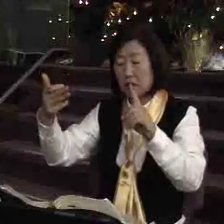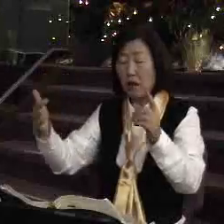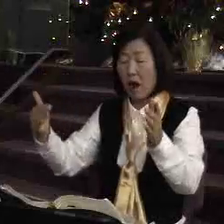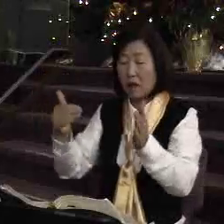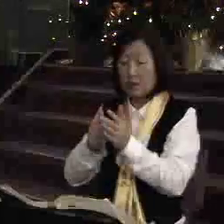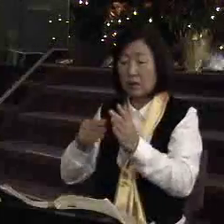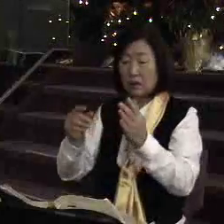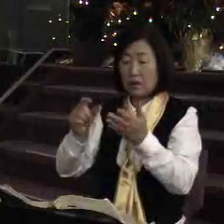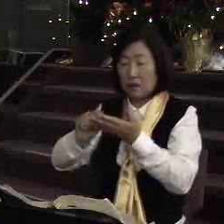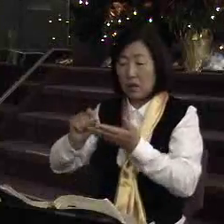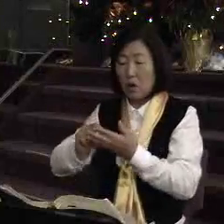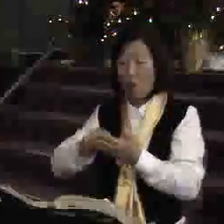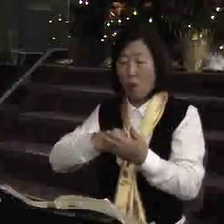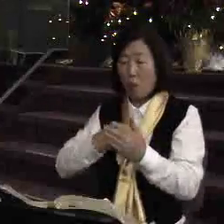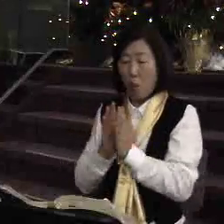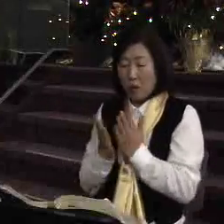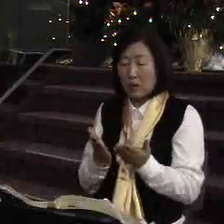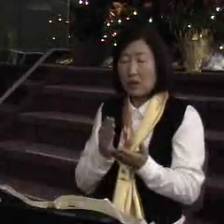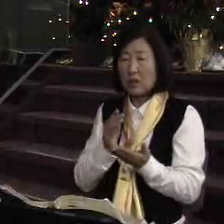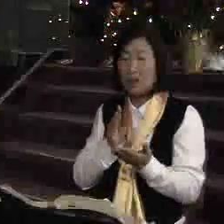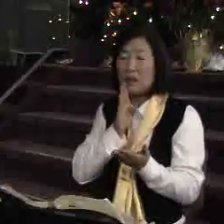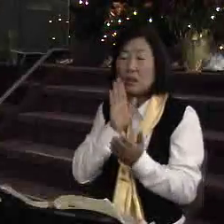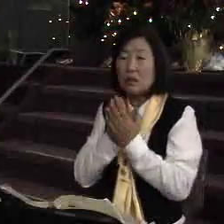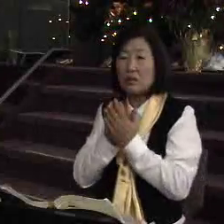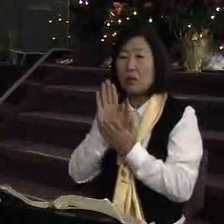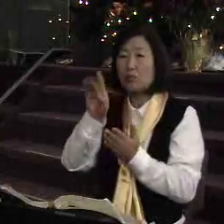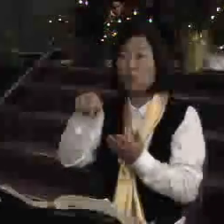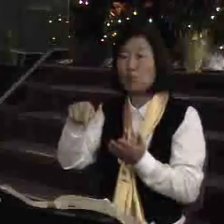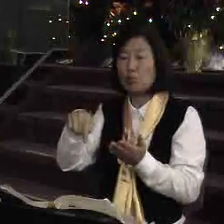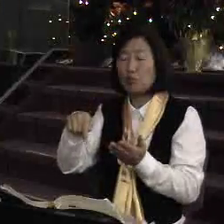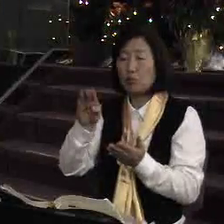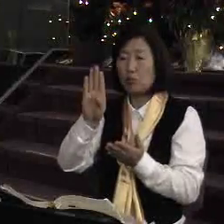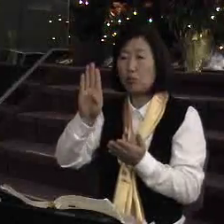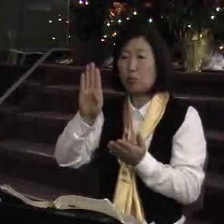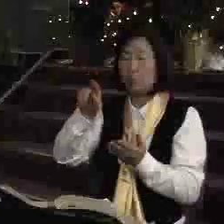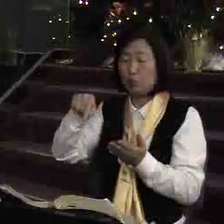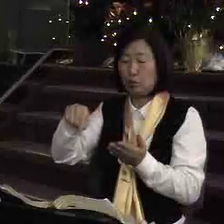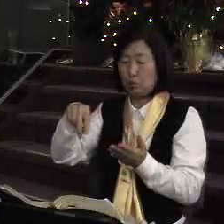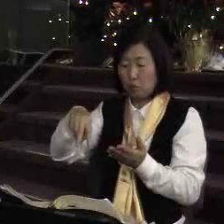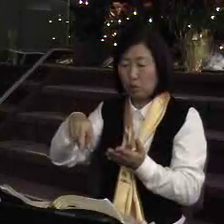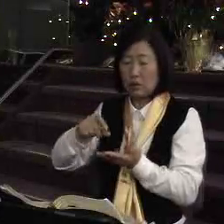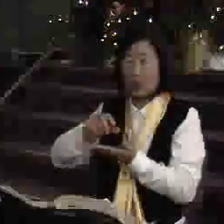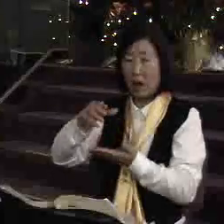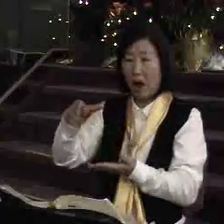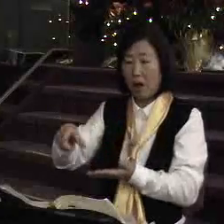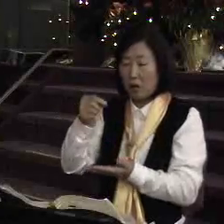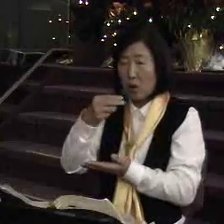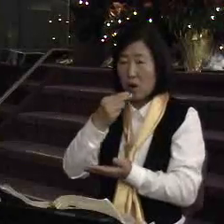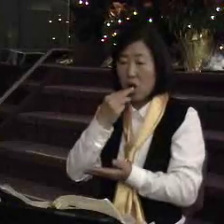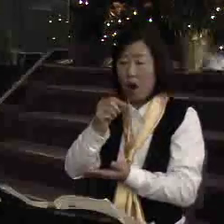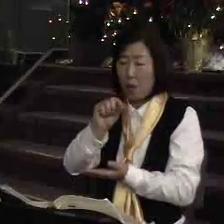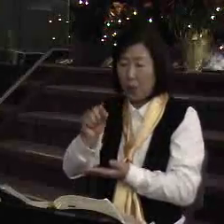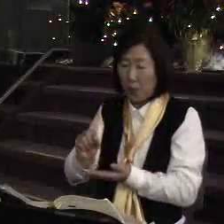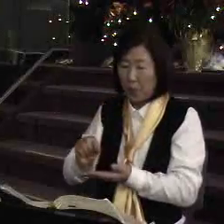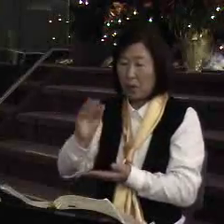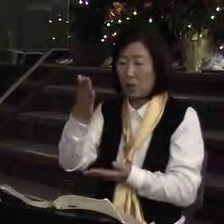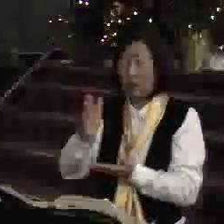이 본인이 직접 붓을 들고 쓰는 이 글을 통해서 다시 한번 그 갈라디아